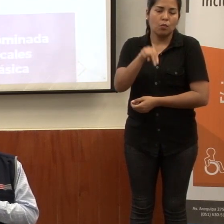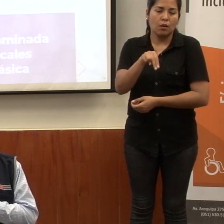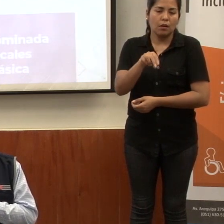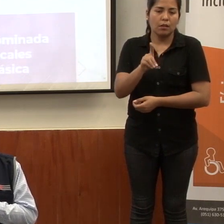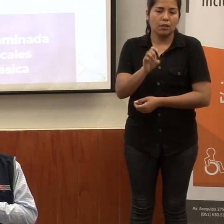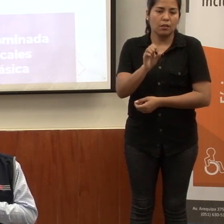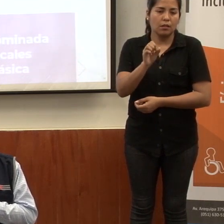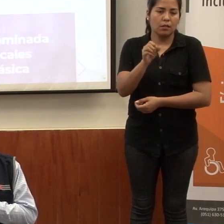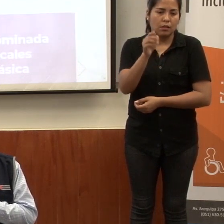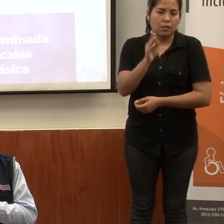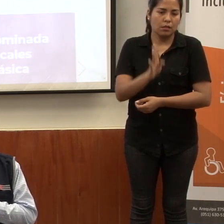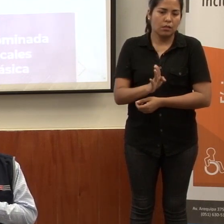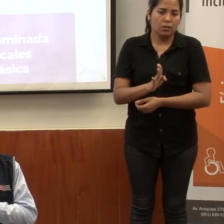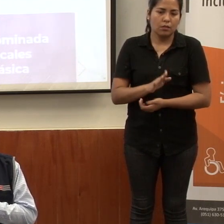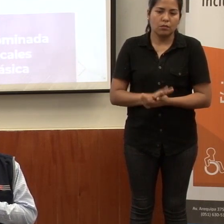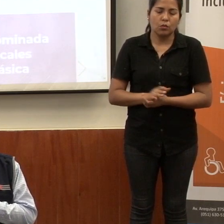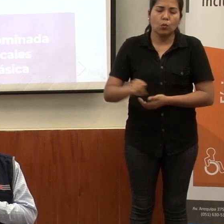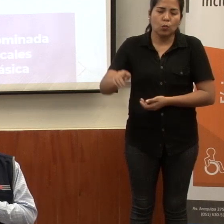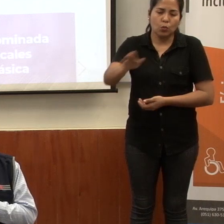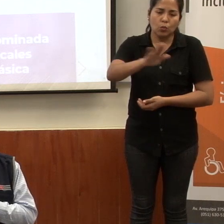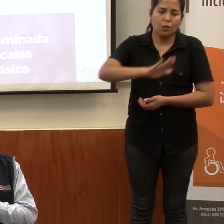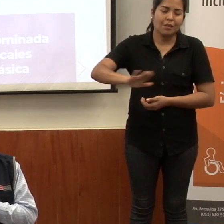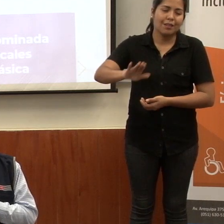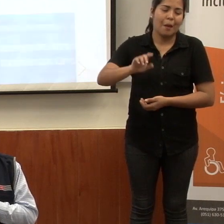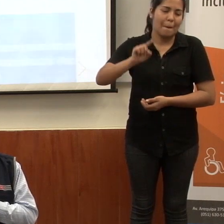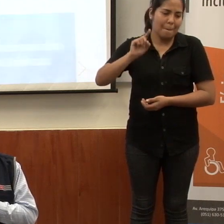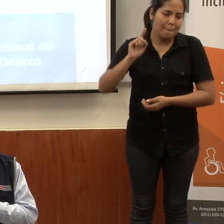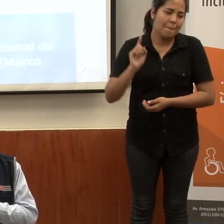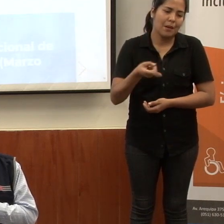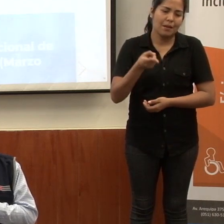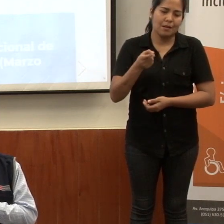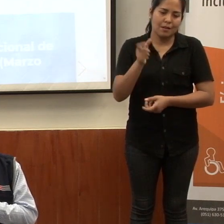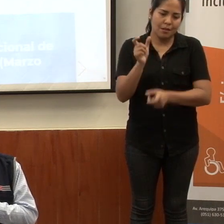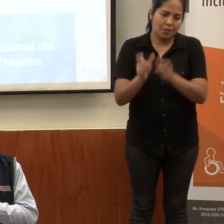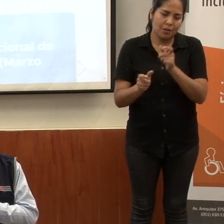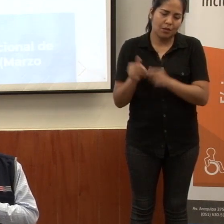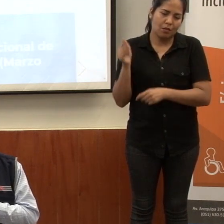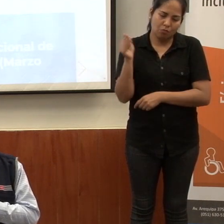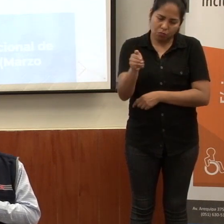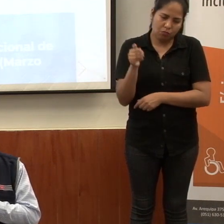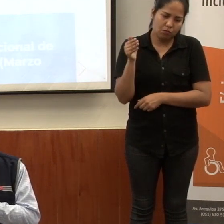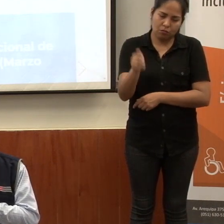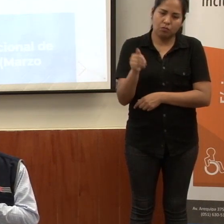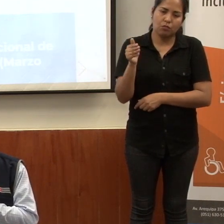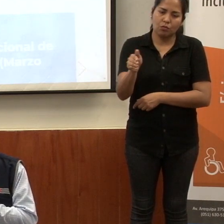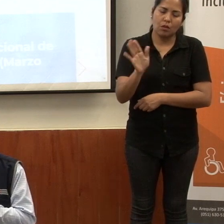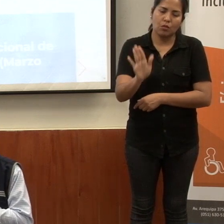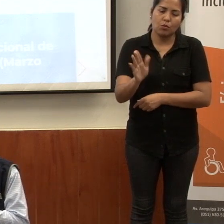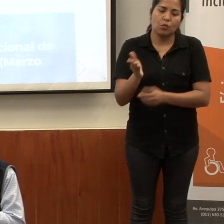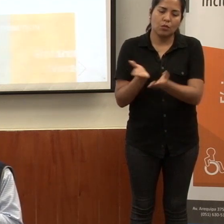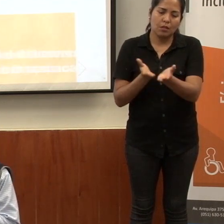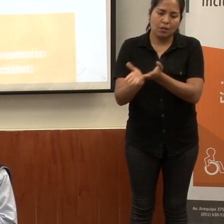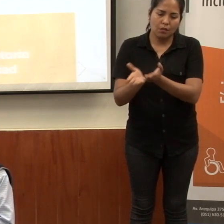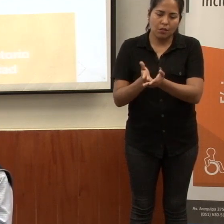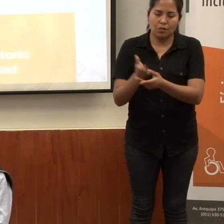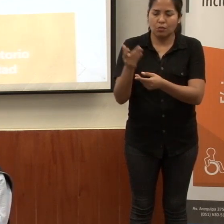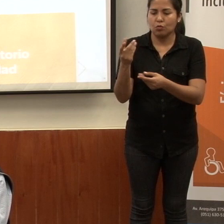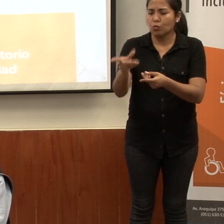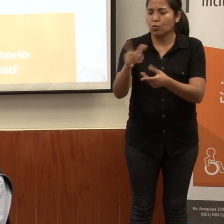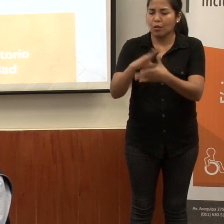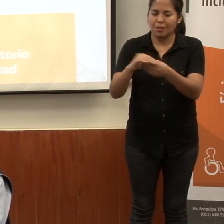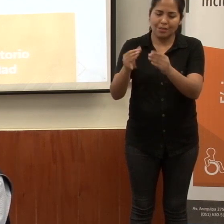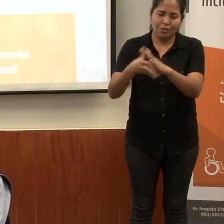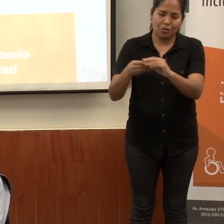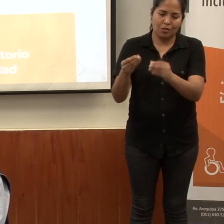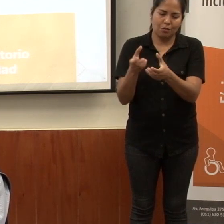les he dicho? Ustedes tienen miles de personas que acuden a sus servicios. Ya ustedes tienen las historias